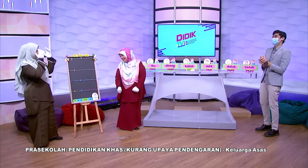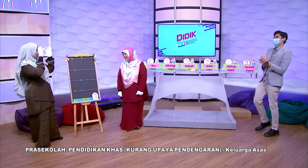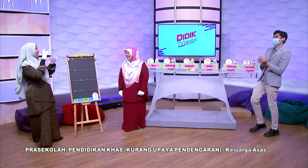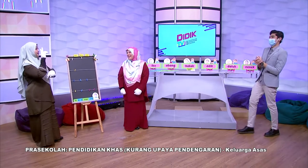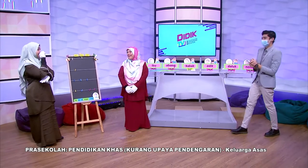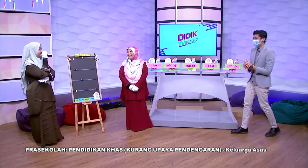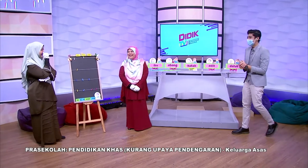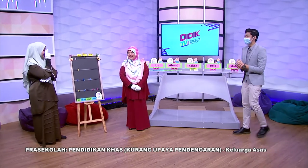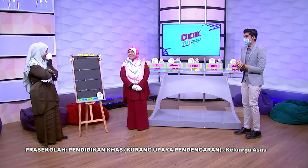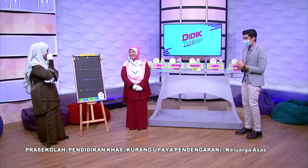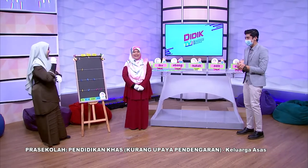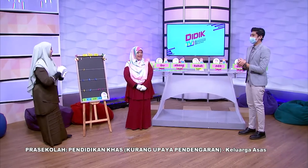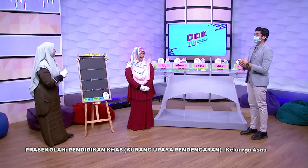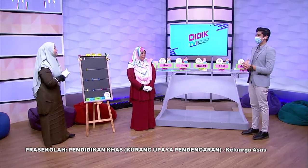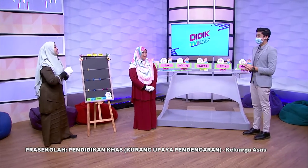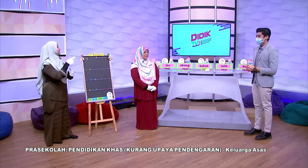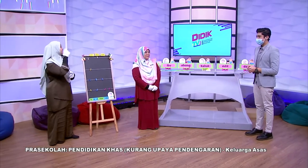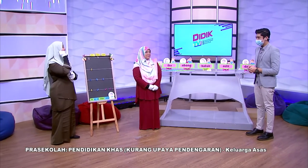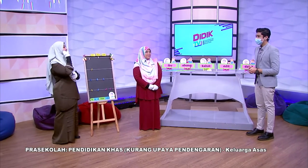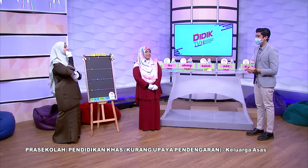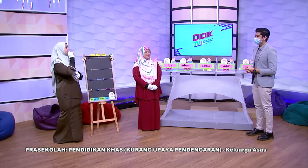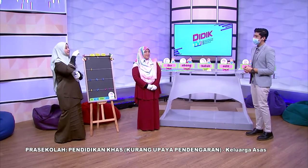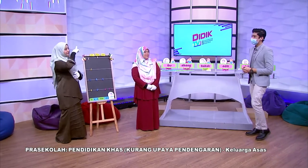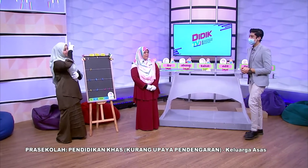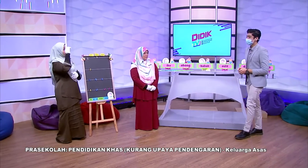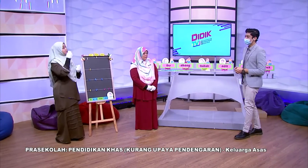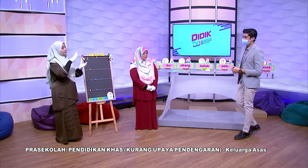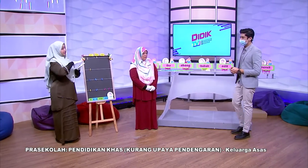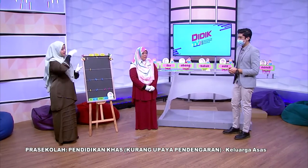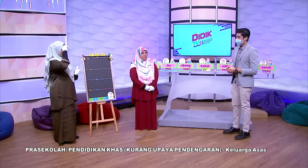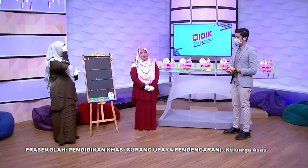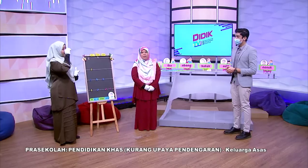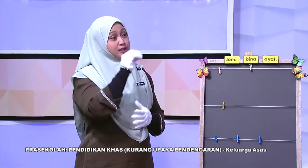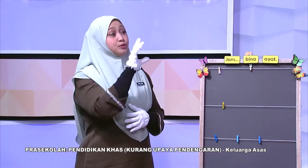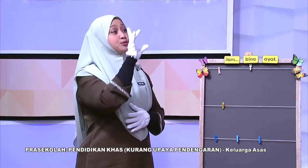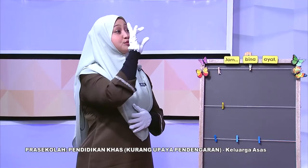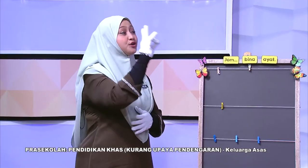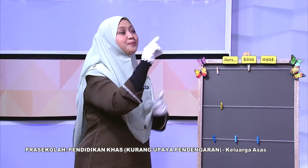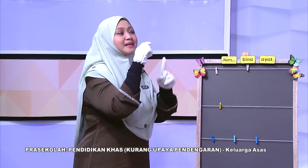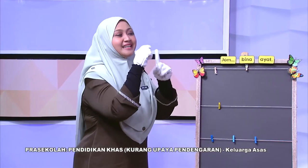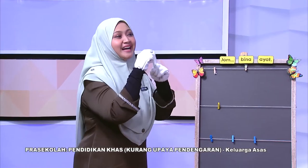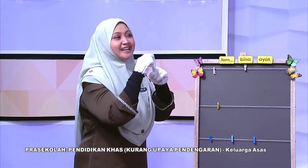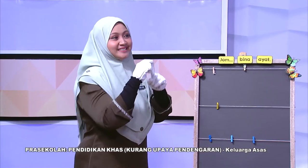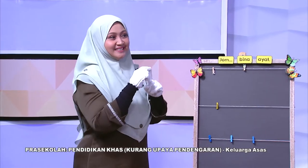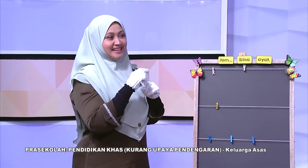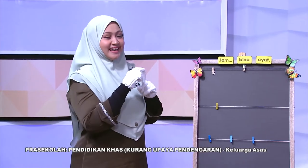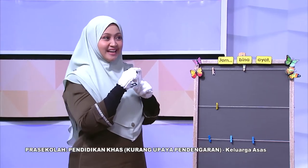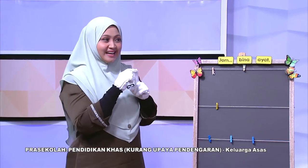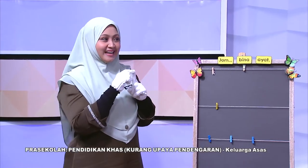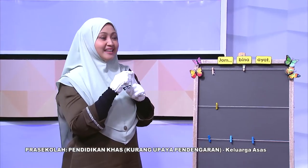emas karangnya Oke tadi Ivan sudah belajar Ken ada tunjuk perkataan betul ah